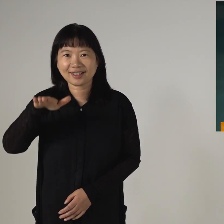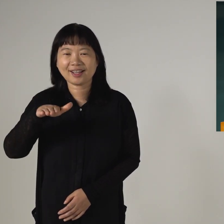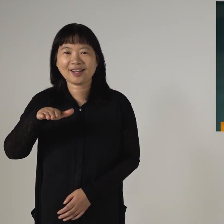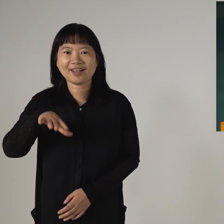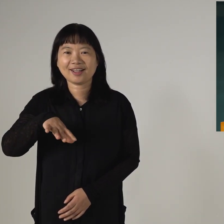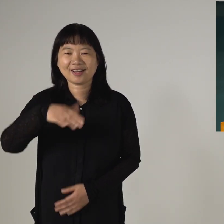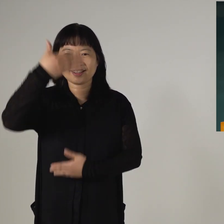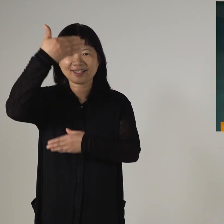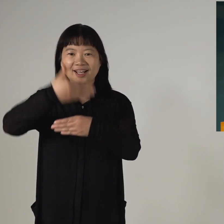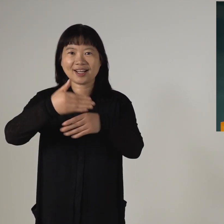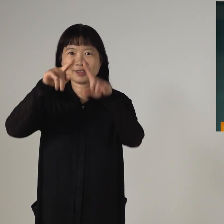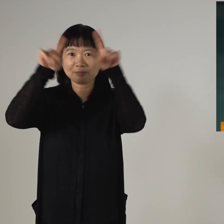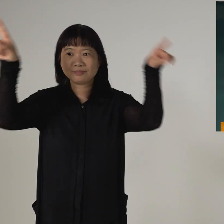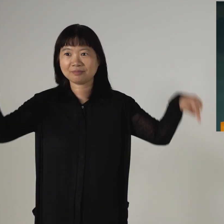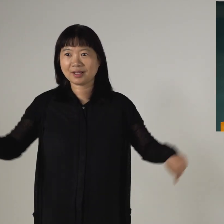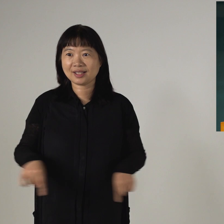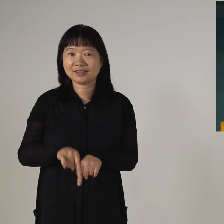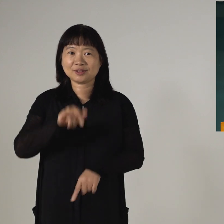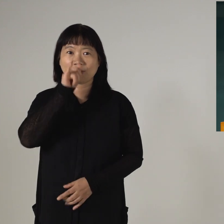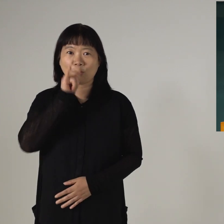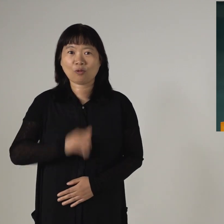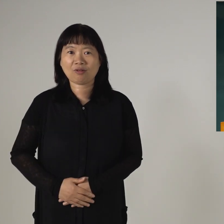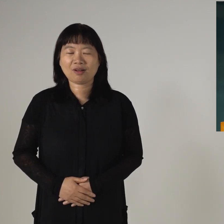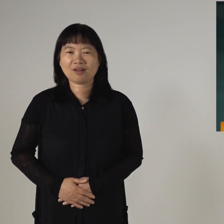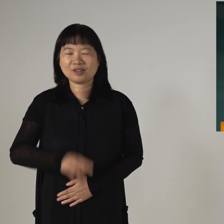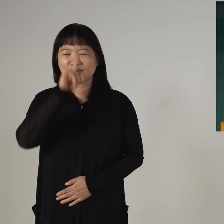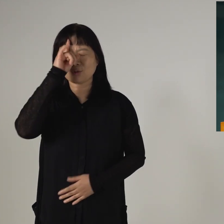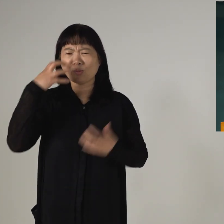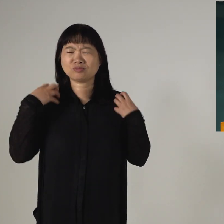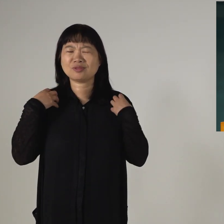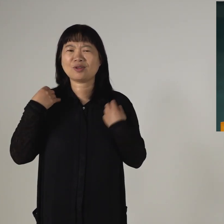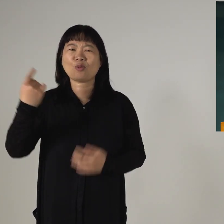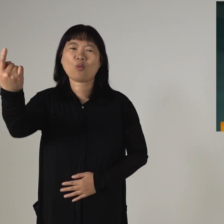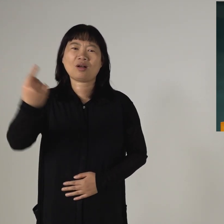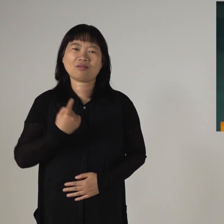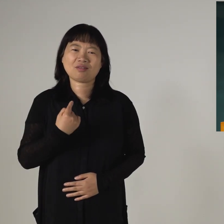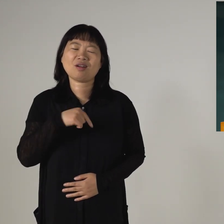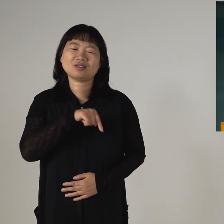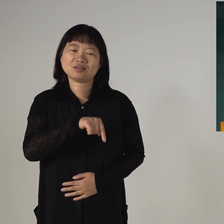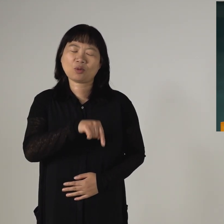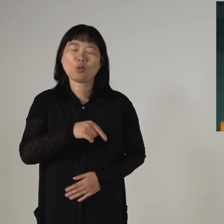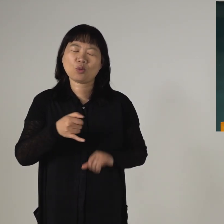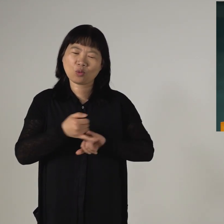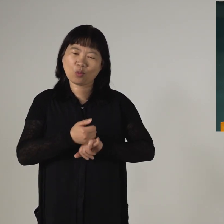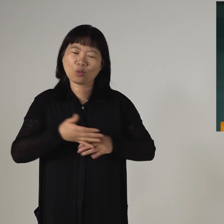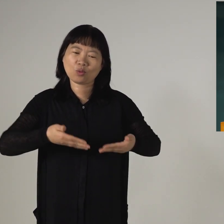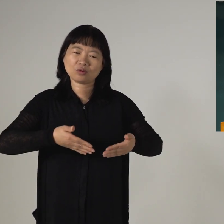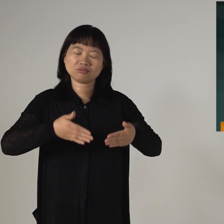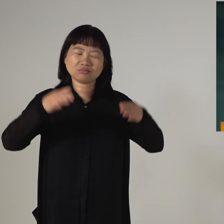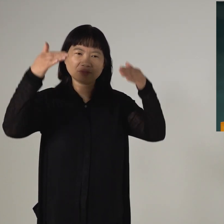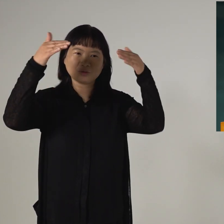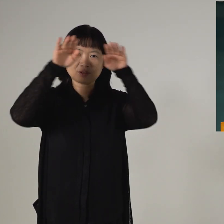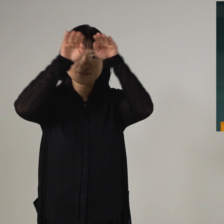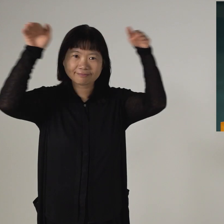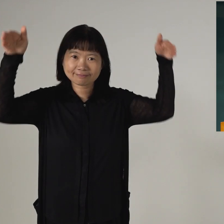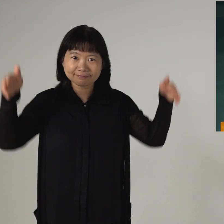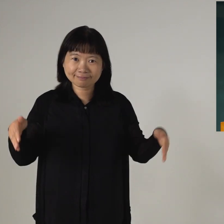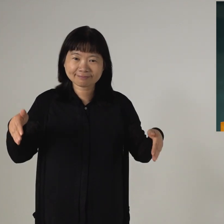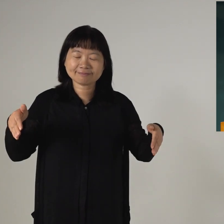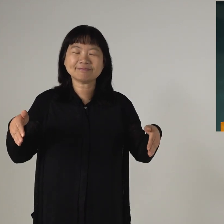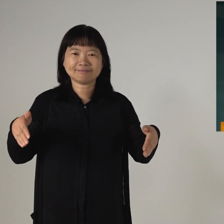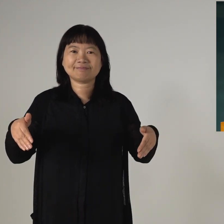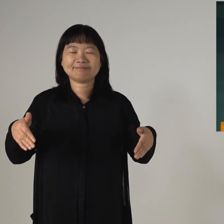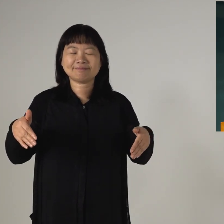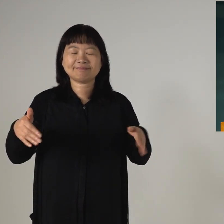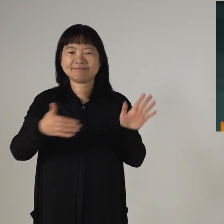오늘 계속 그 정부에서 나와가지고 이걸 또 요구해서 중간에 부득이 이